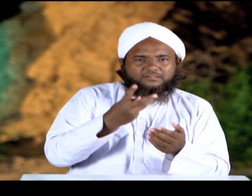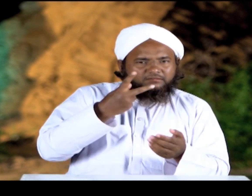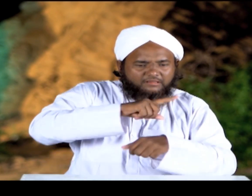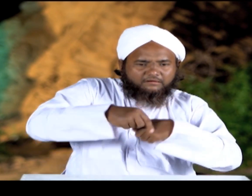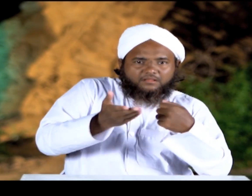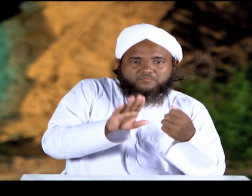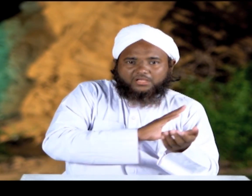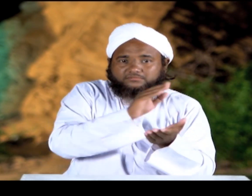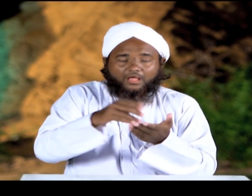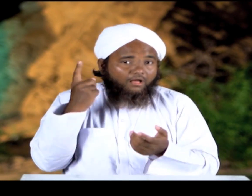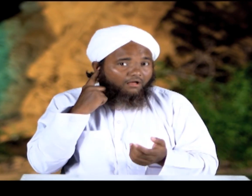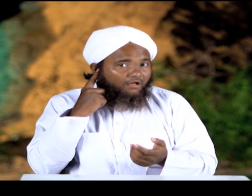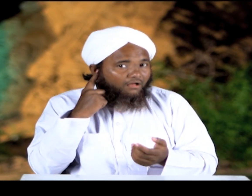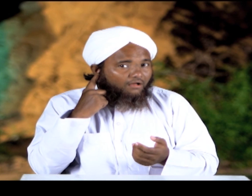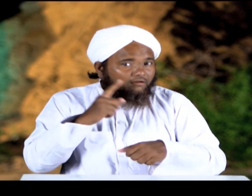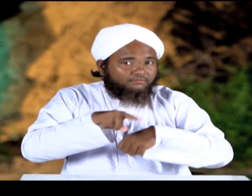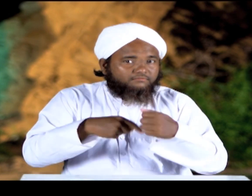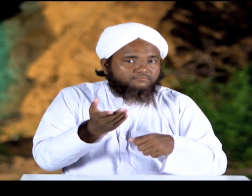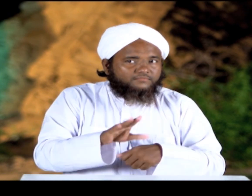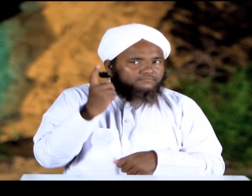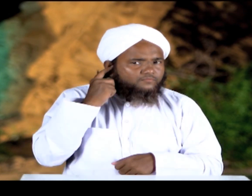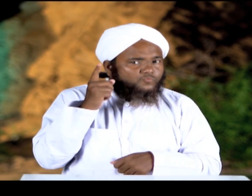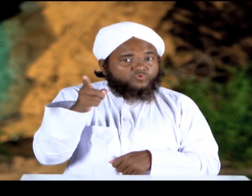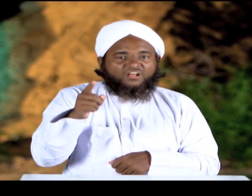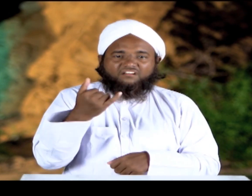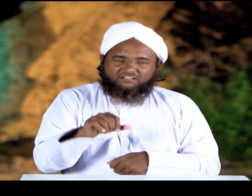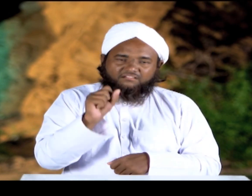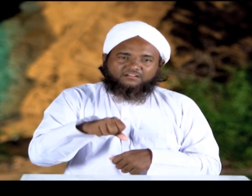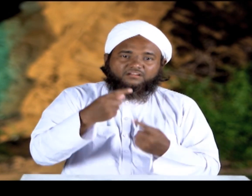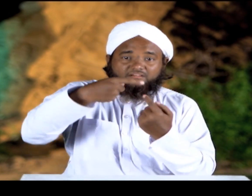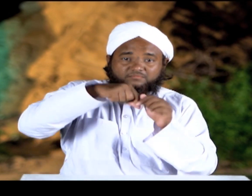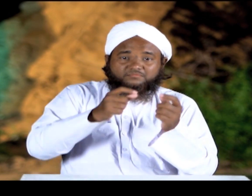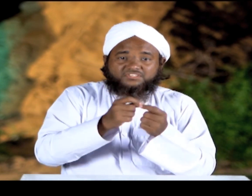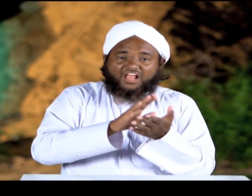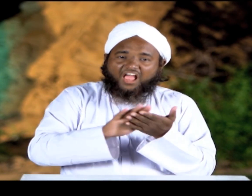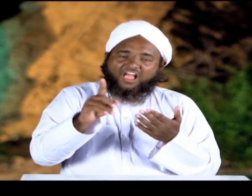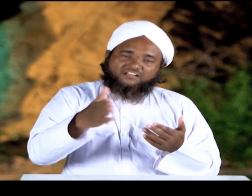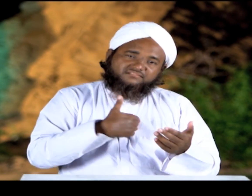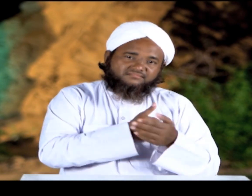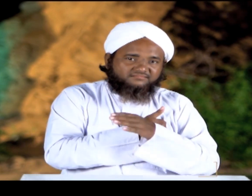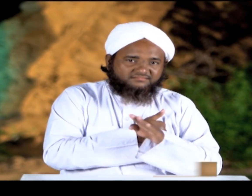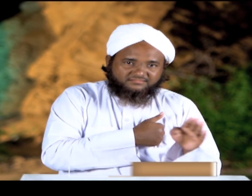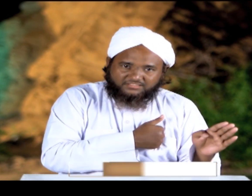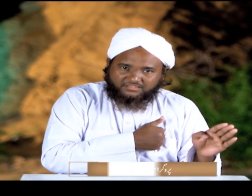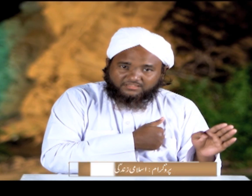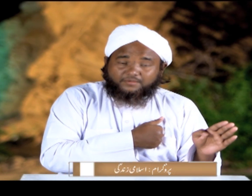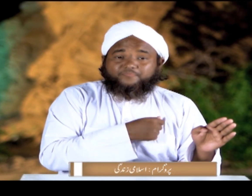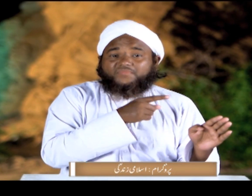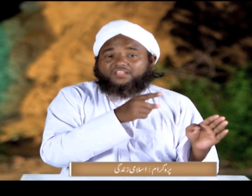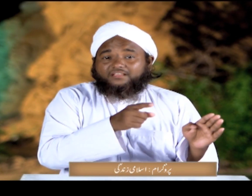میں گوبر نہ کرتا۔ تھوڑی دیر کے بعد اس نے سن لیا کہ حضرت کا وصال ہو گیا ہے۔ حضرت سیدنا بشر حافی رحمۃ اللہ علیہ